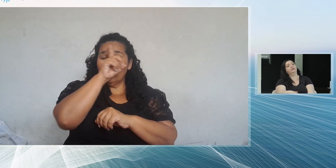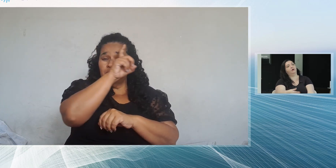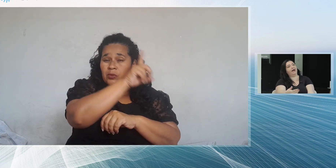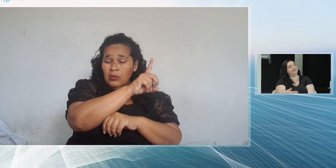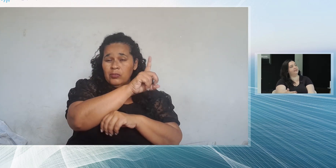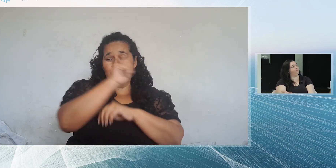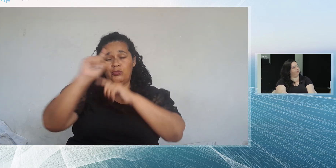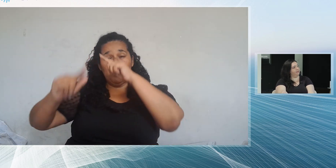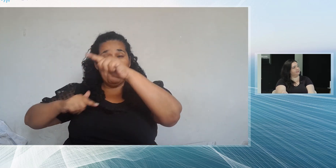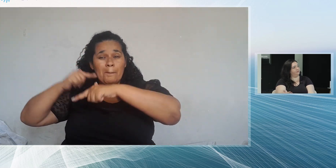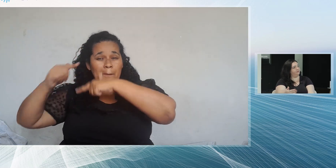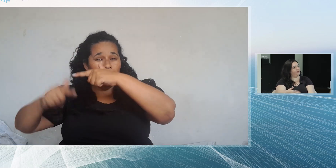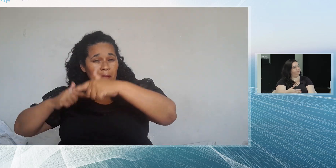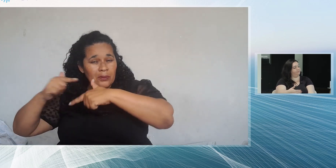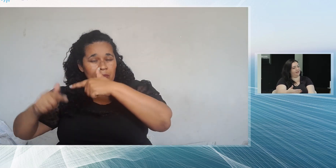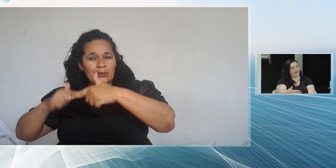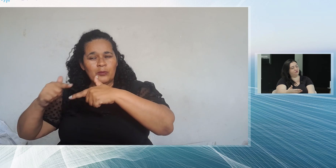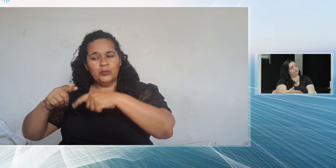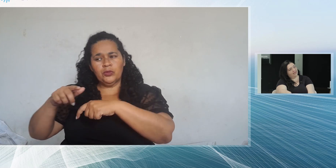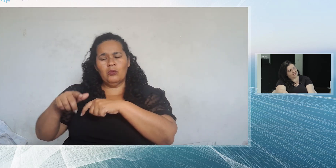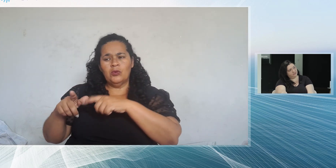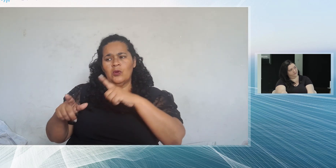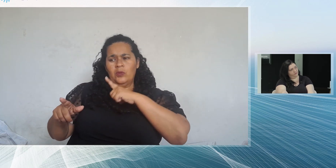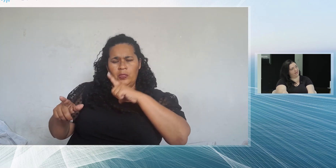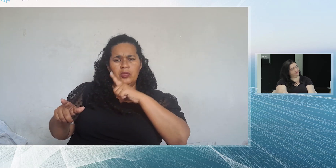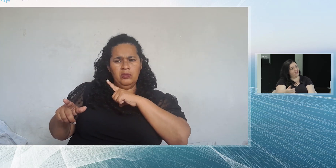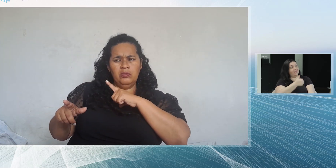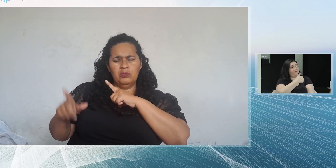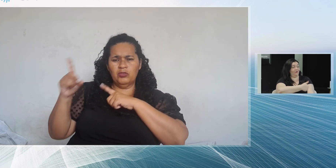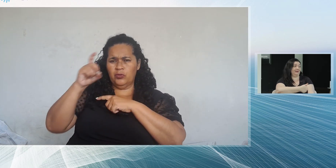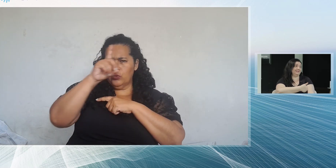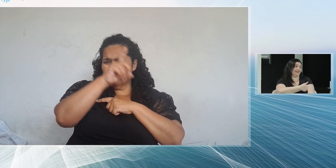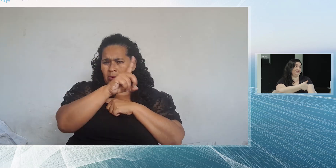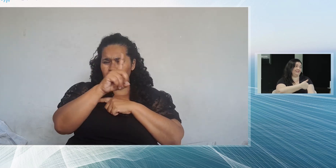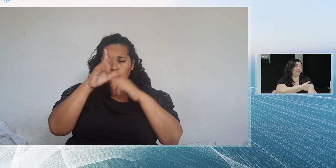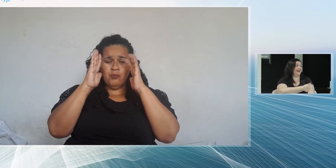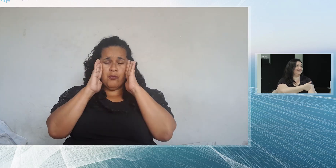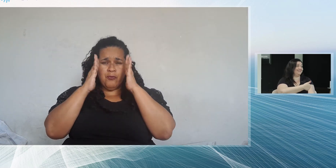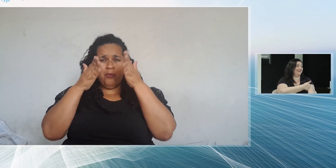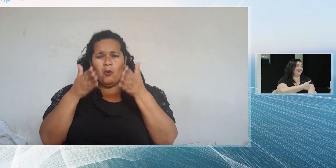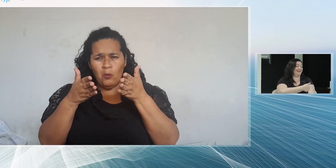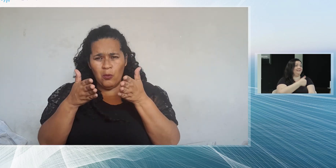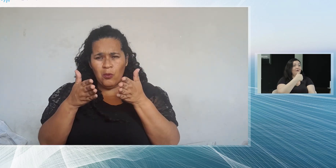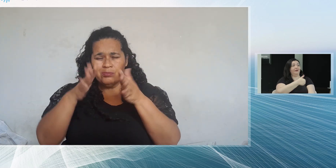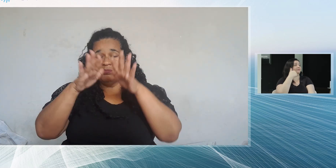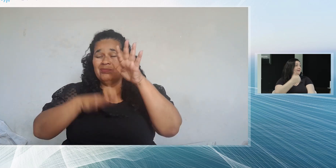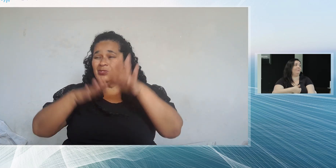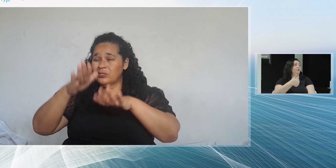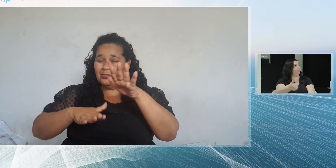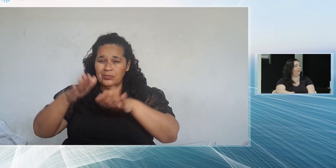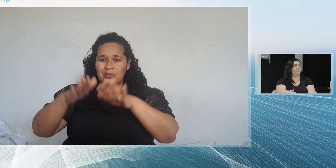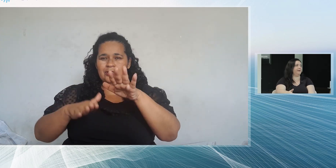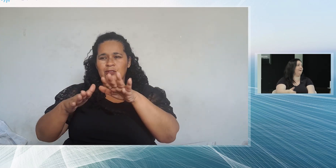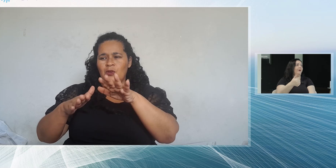né? Então, as terapias vão vir para ajudar nessas dificuldades e fortalecer as facilidades, né? Então, olha, você